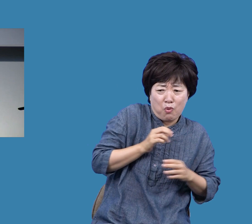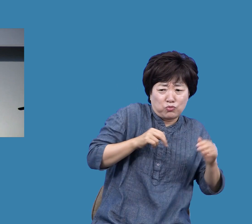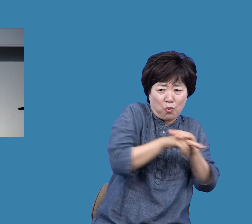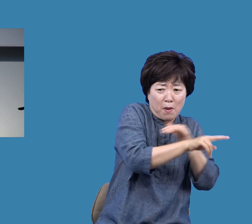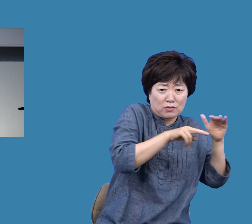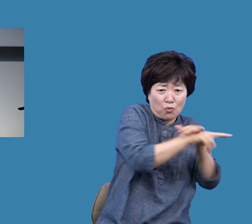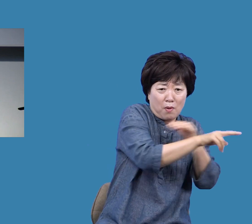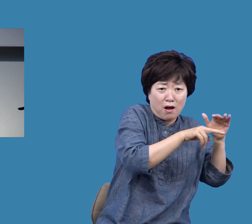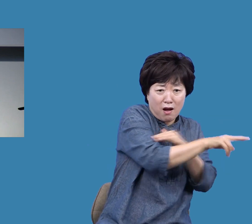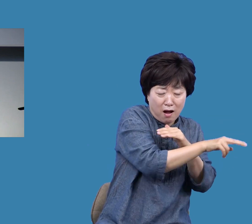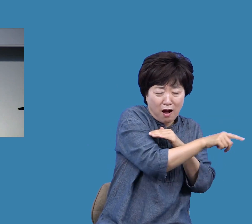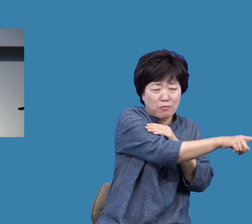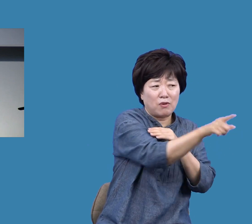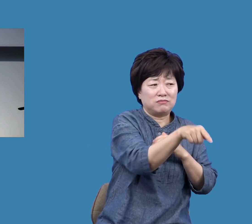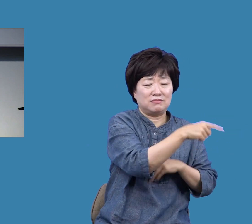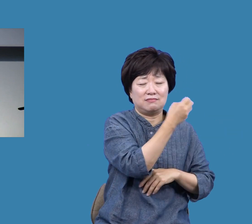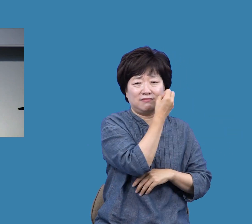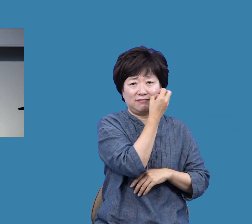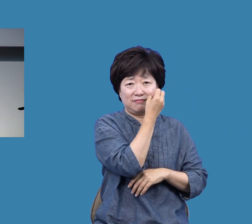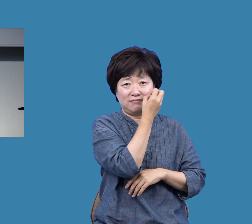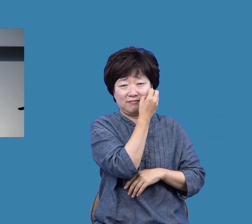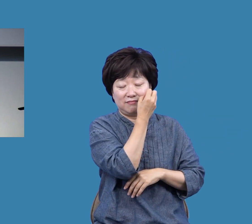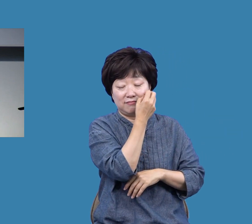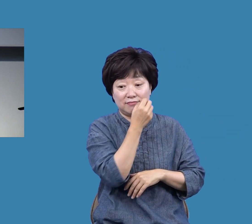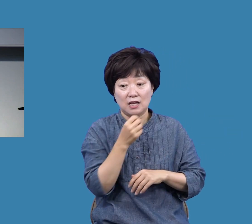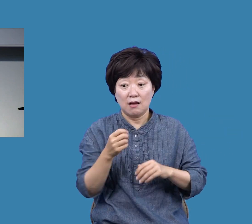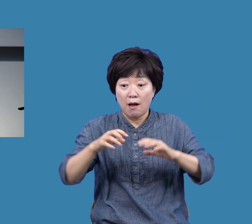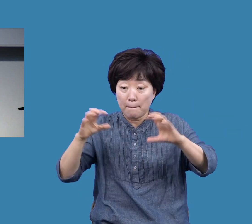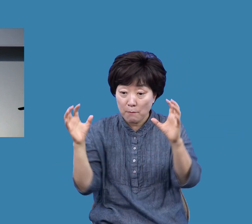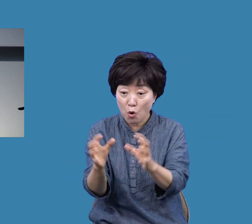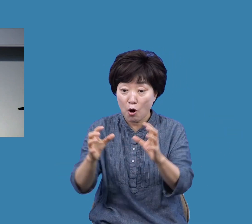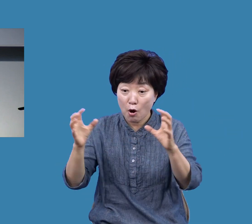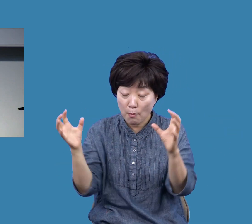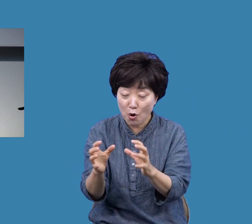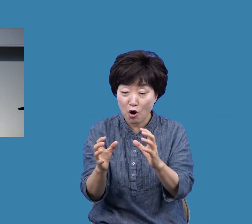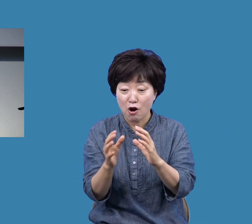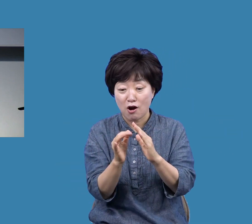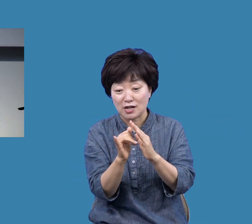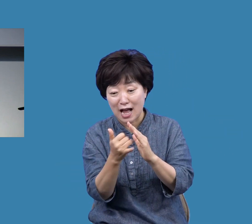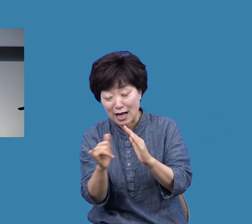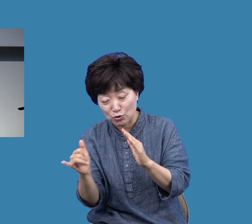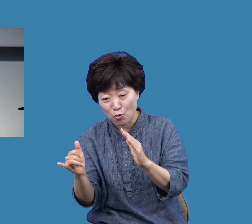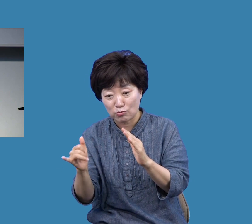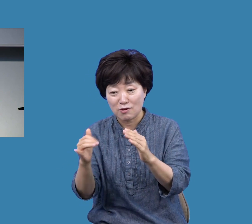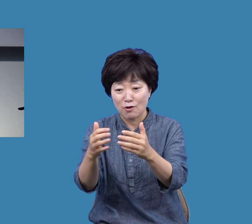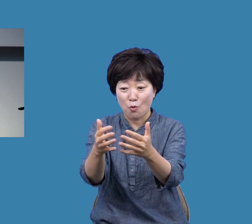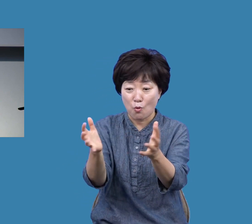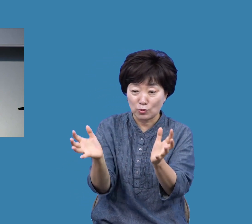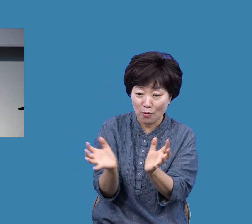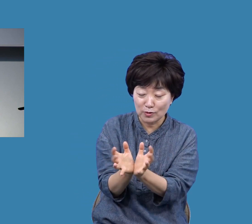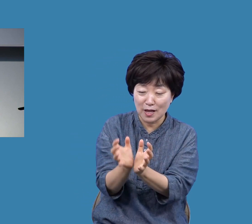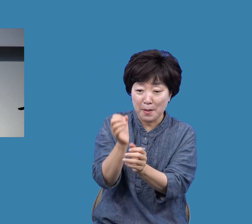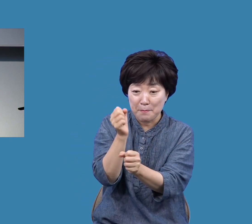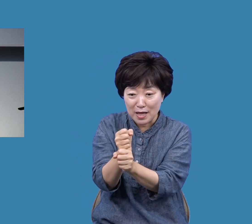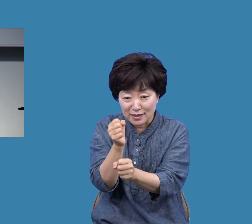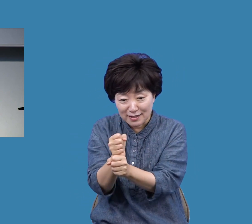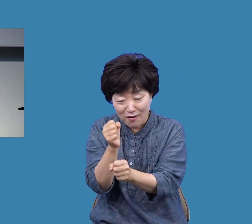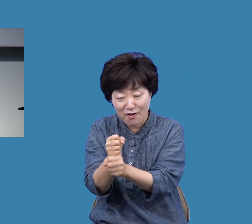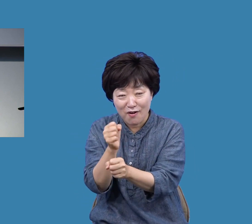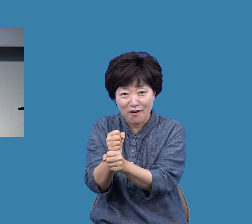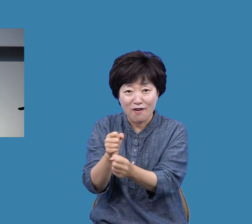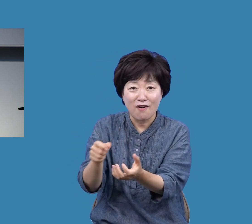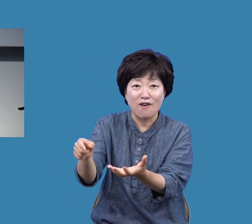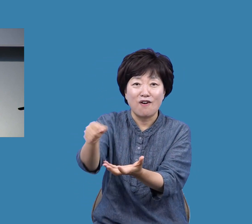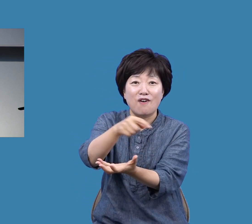사랑 때문에 계속 뭔가가 가족이 만들어지고 공동체가 만들어지고 뭔가 사람들이 붙고 그래야 정상적인 것이 아니에요?